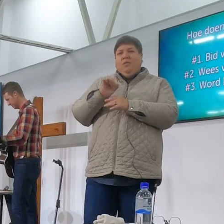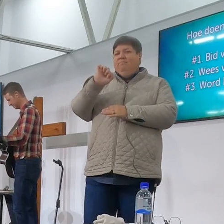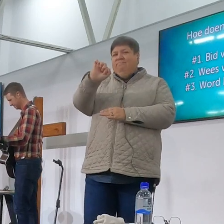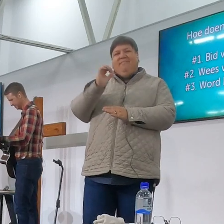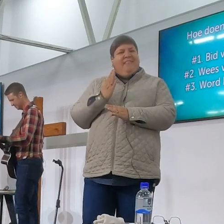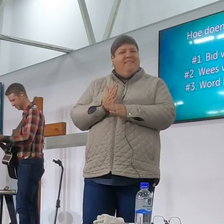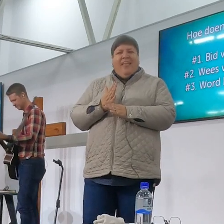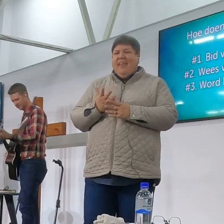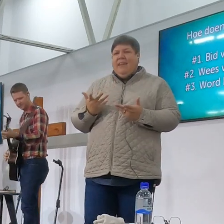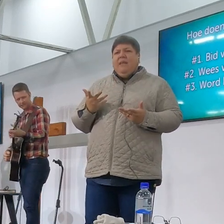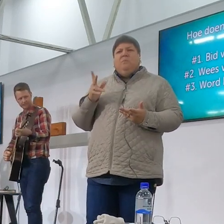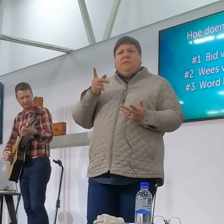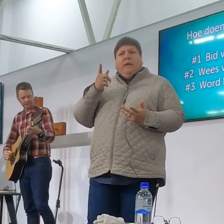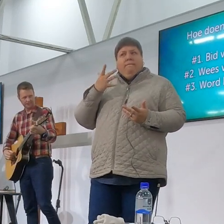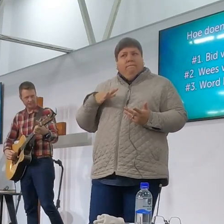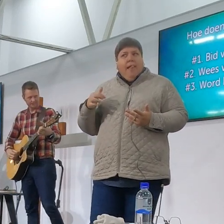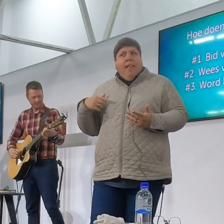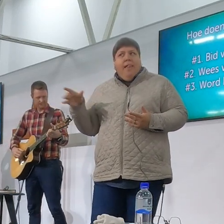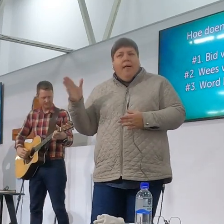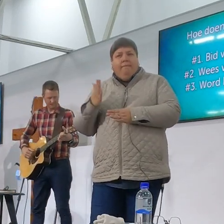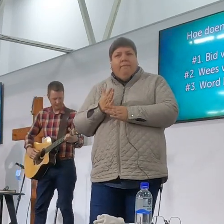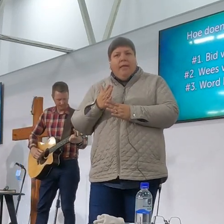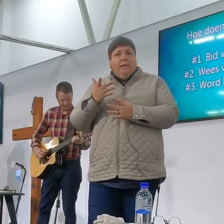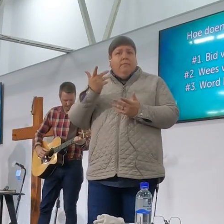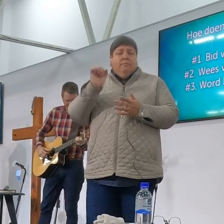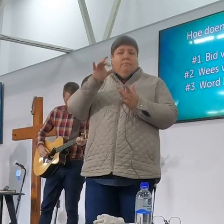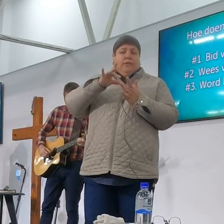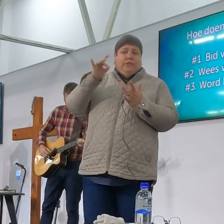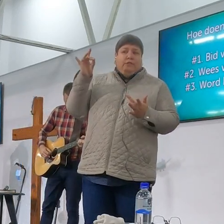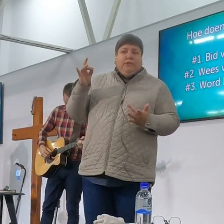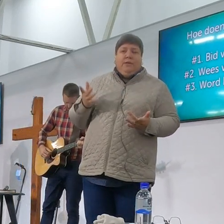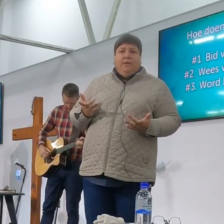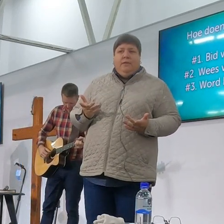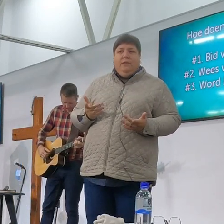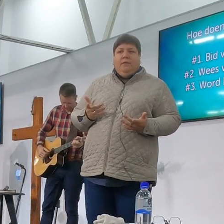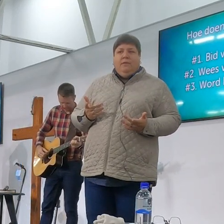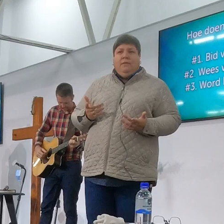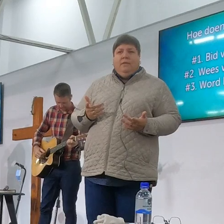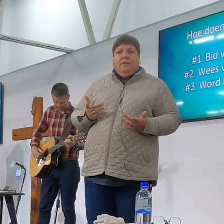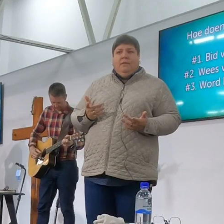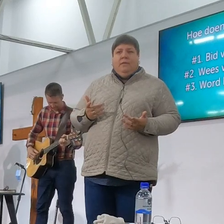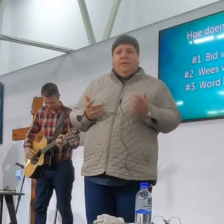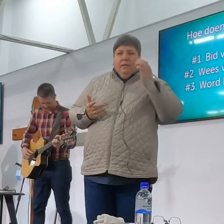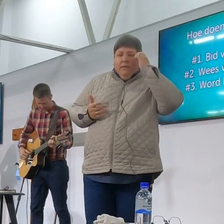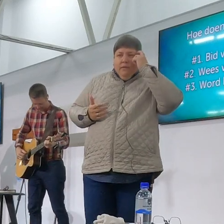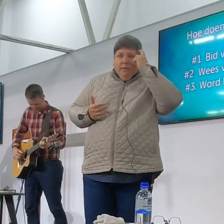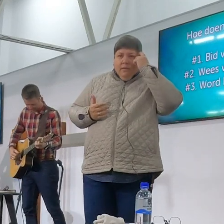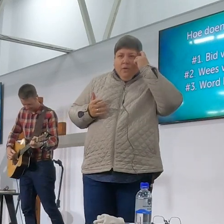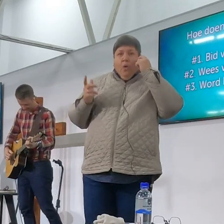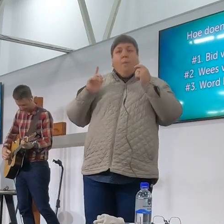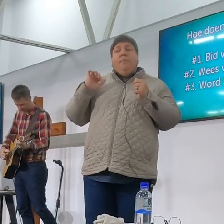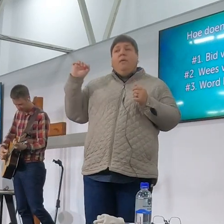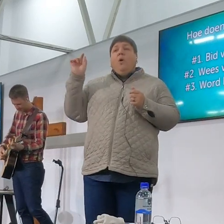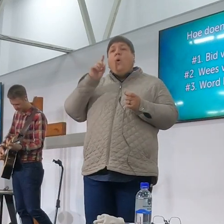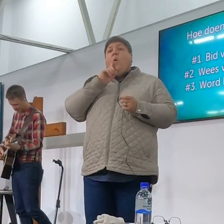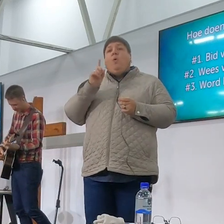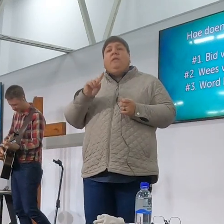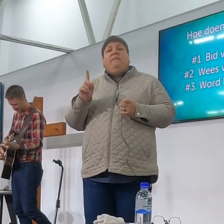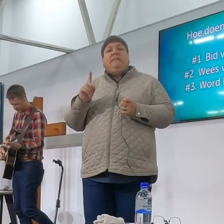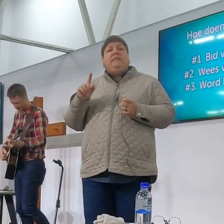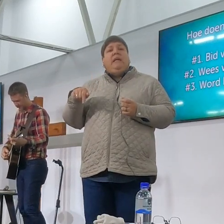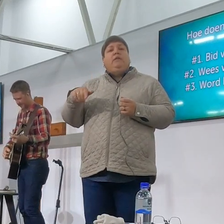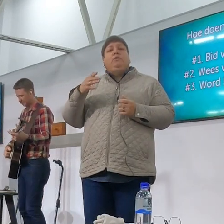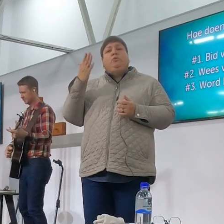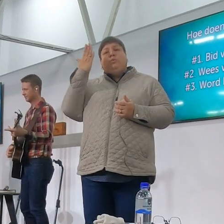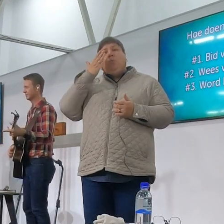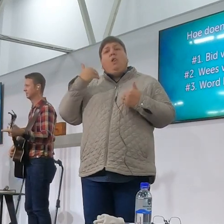wonder, kom probeer dit ten minste. OK? Hoor, ek het die hele diens geskim vir sonnaskoolonderwysers. Want weet julle, ek het nou gesien, kom ek vertel julle net 'n